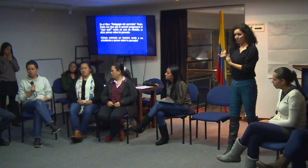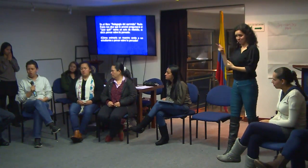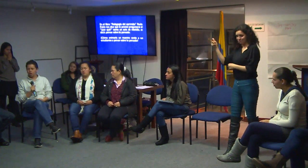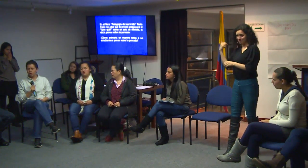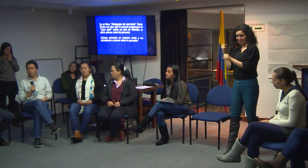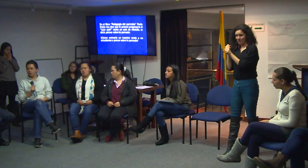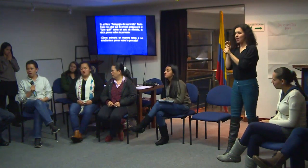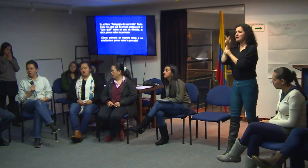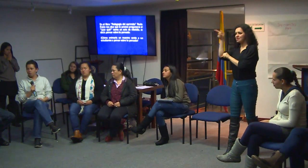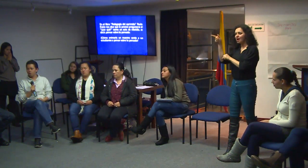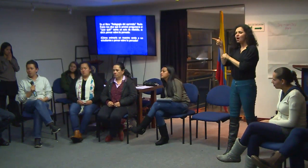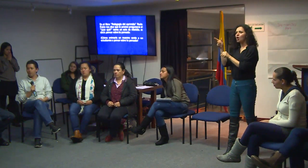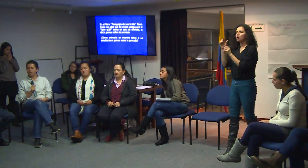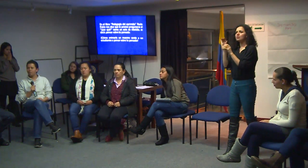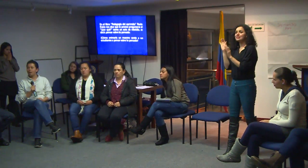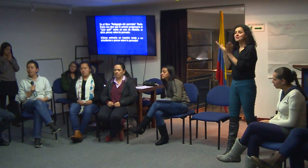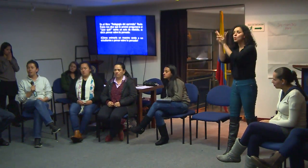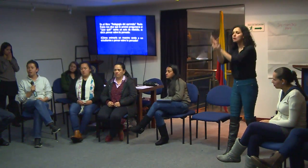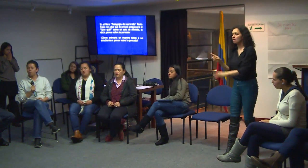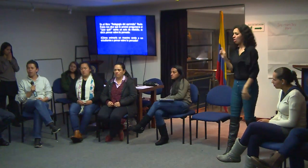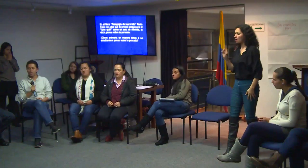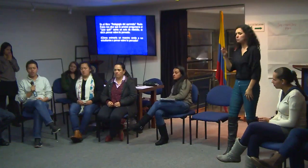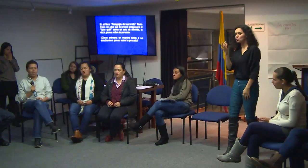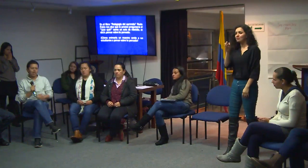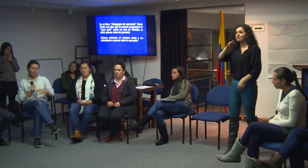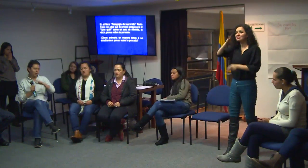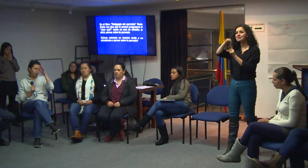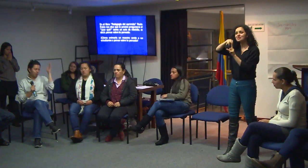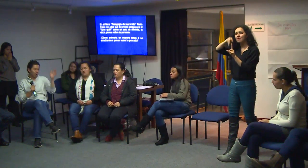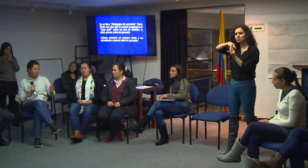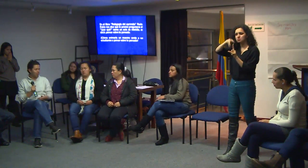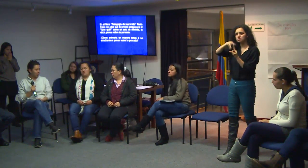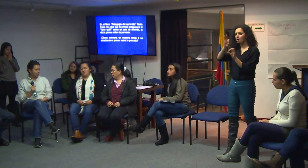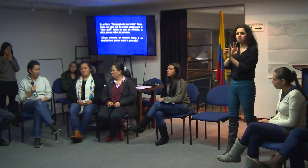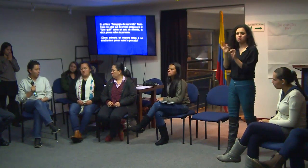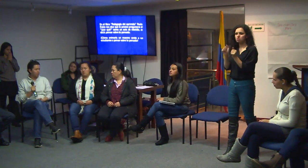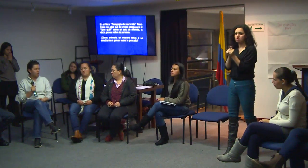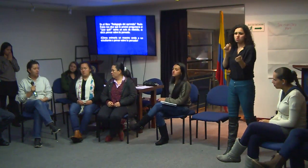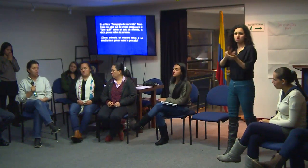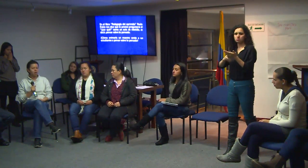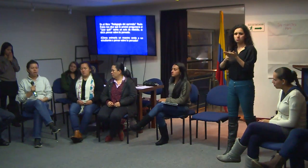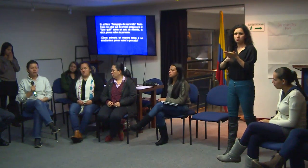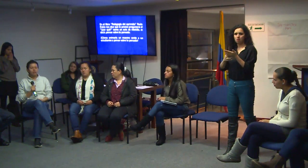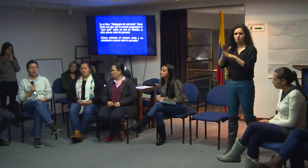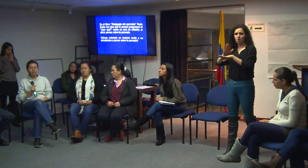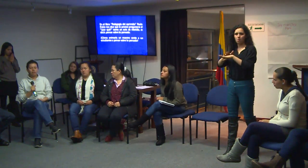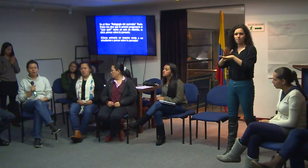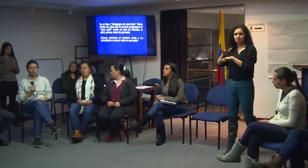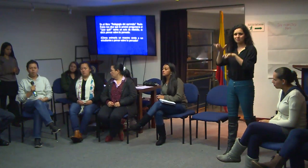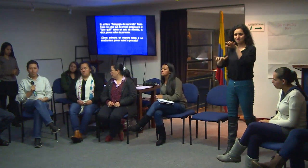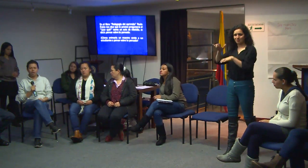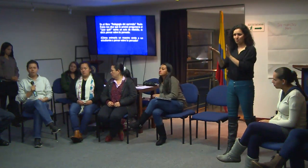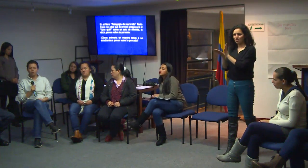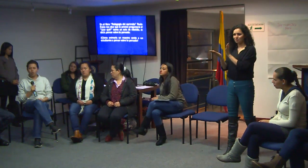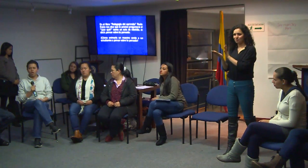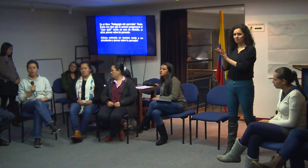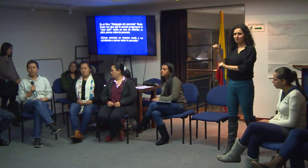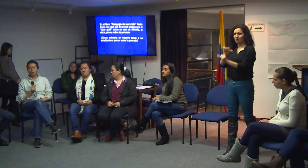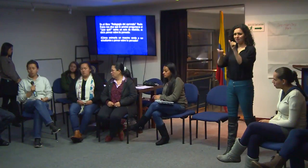los estudiantes llevaban aproximadamente 3 semanas sin intérprete debido a unos cambios en Secretaría de Educación y los